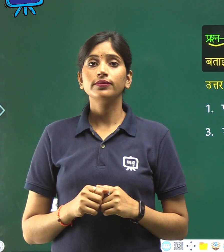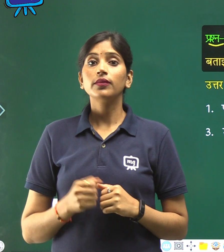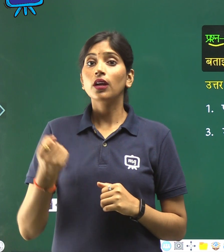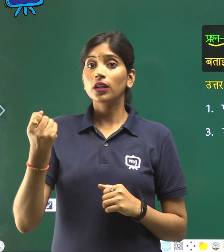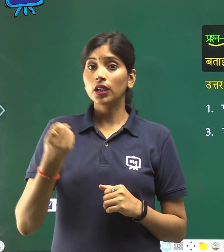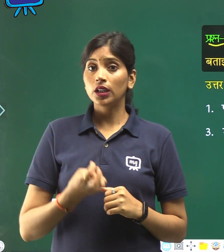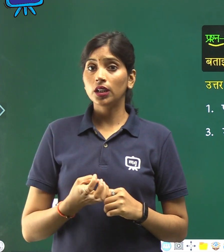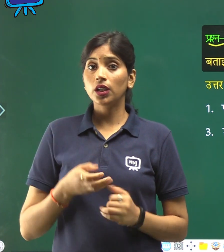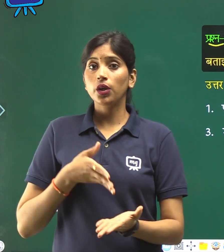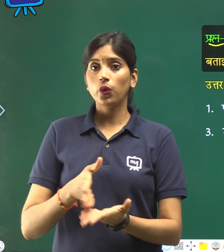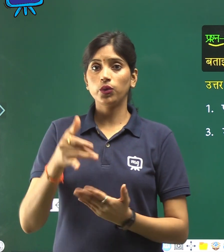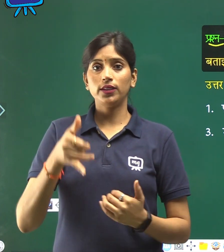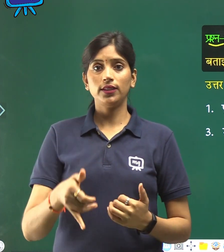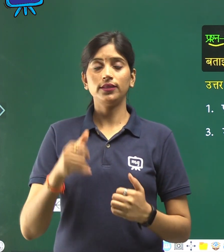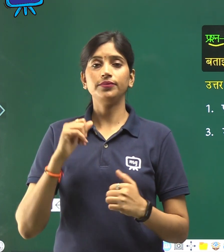कितनी होती हैं?